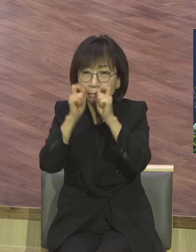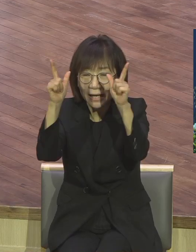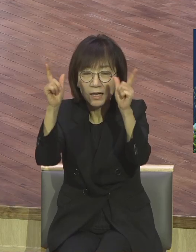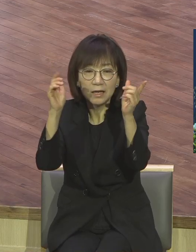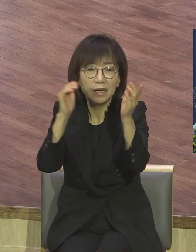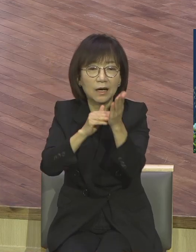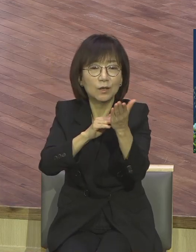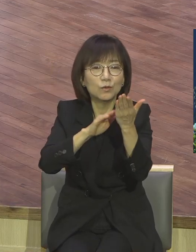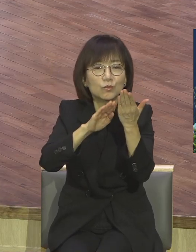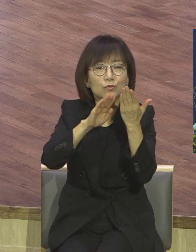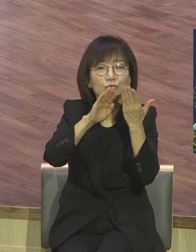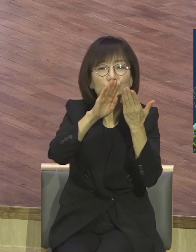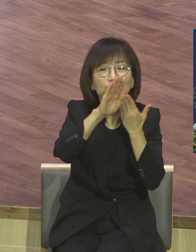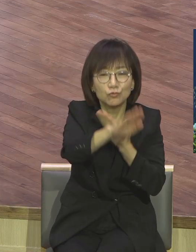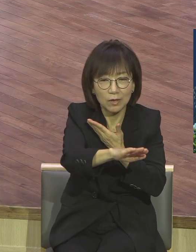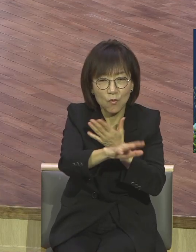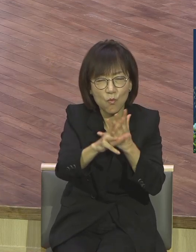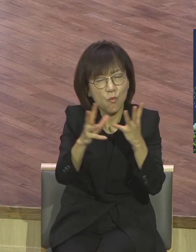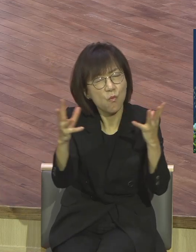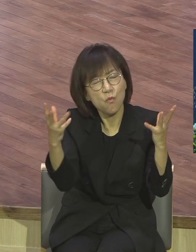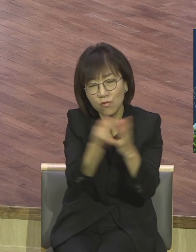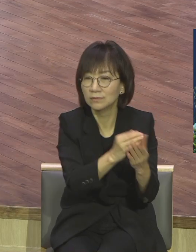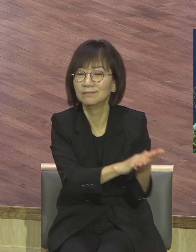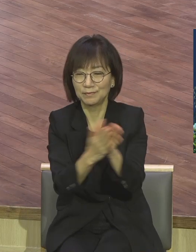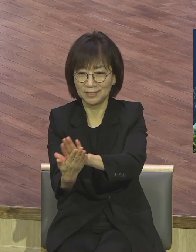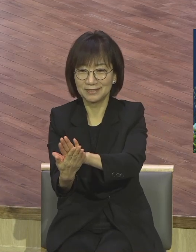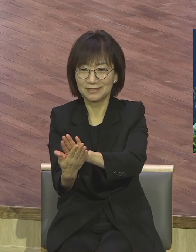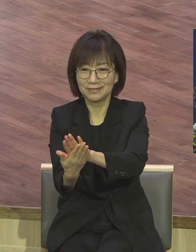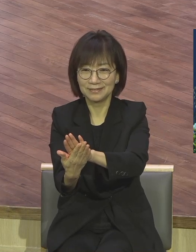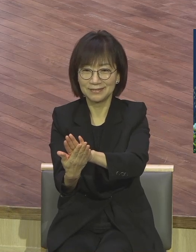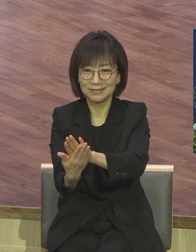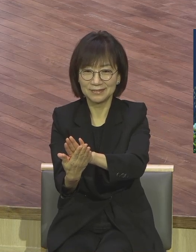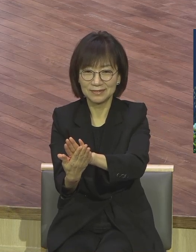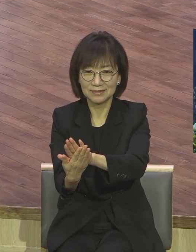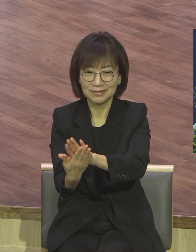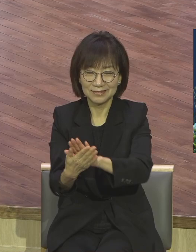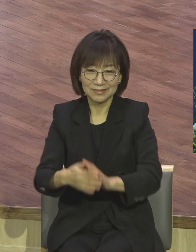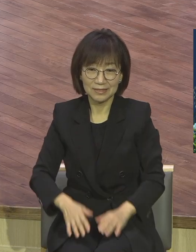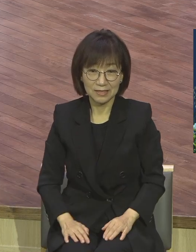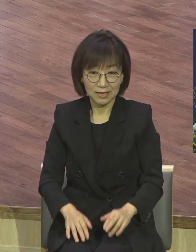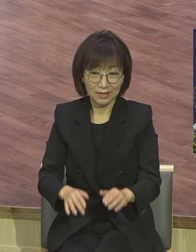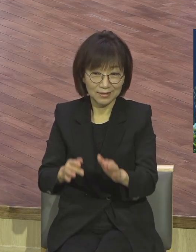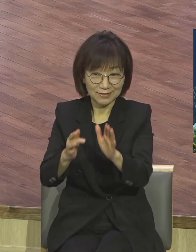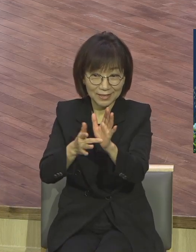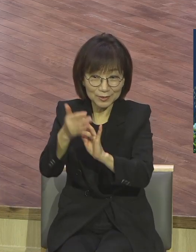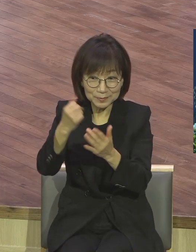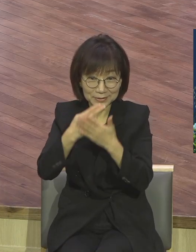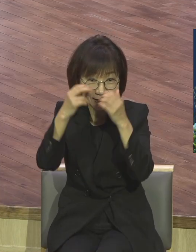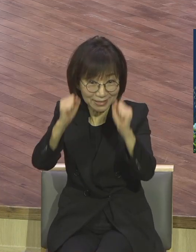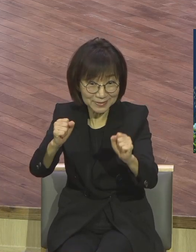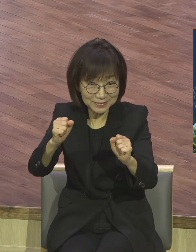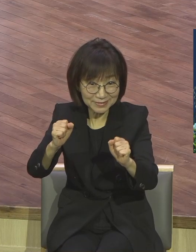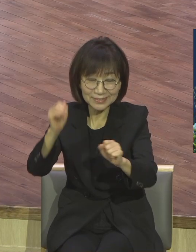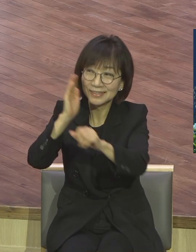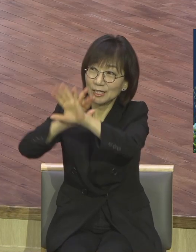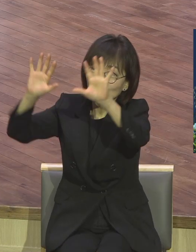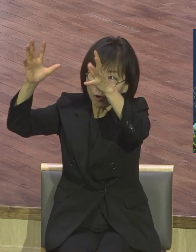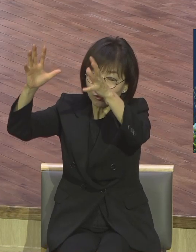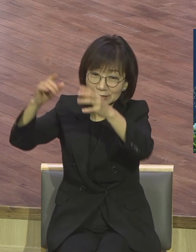예수 그리스도는 살아계십니다. 하나님 나라가 있습니다. 천국도 지옥도